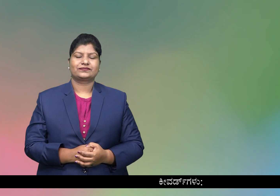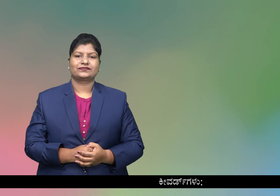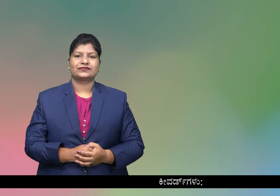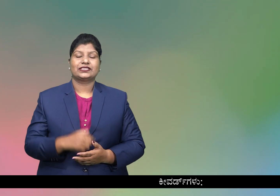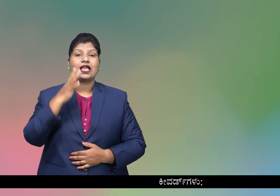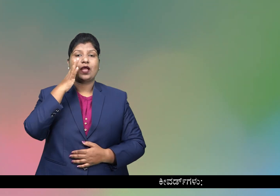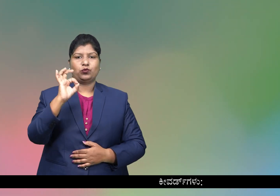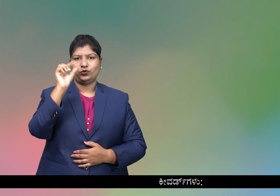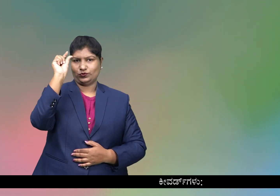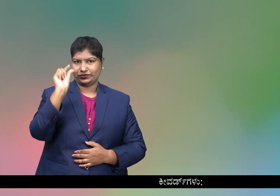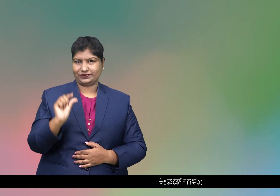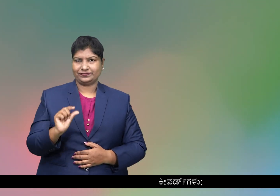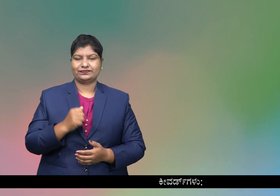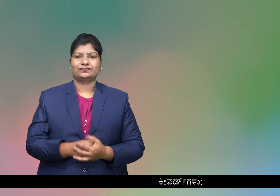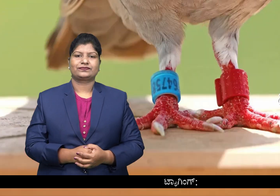ಕೀವರ್ಡ್ಗಳು: